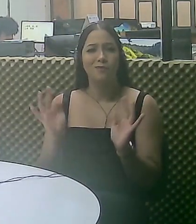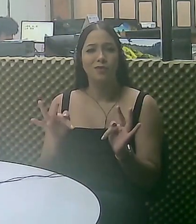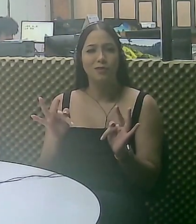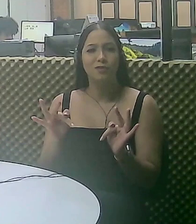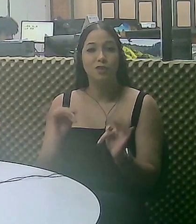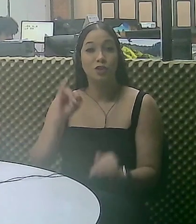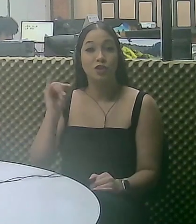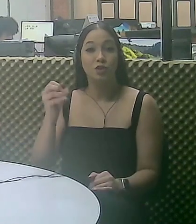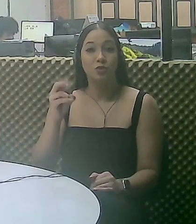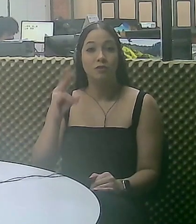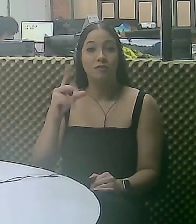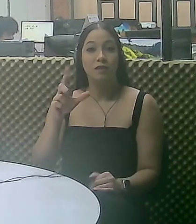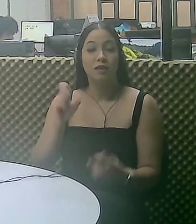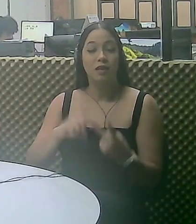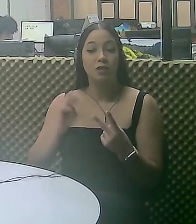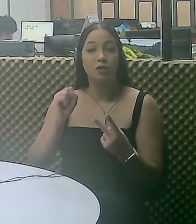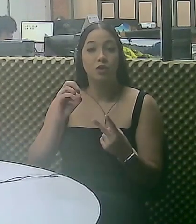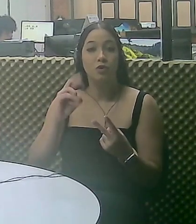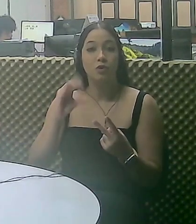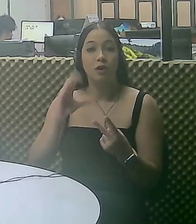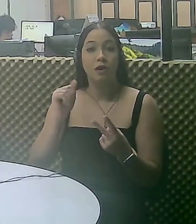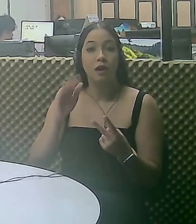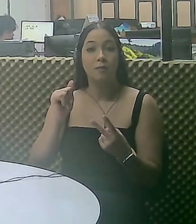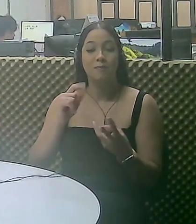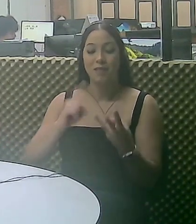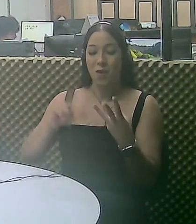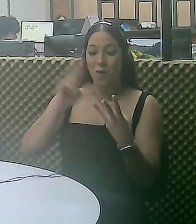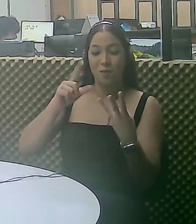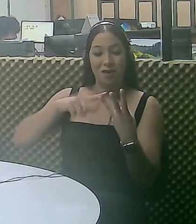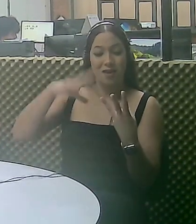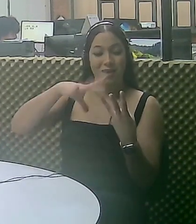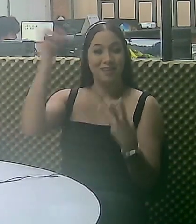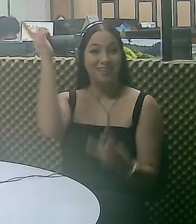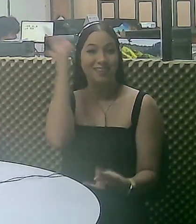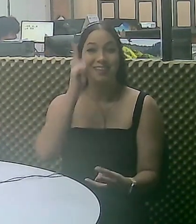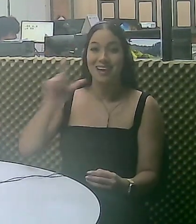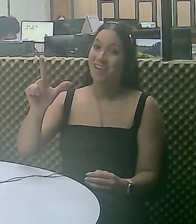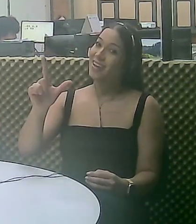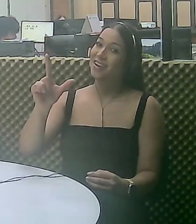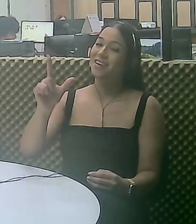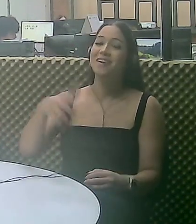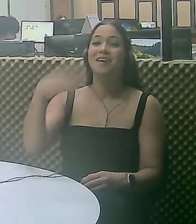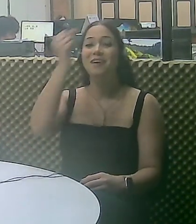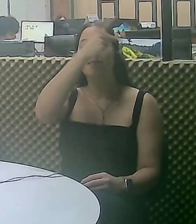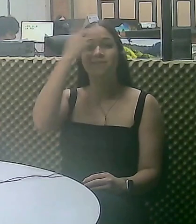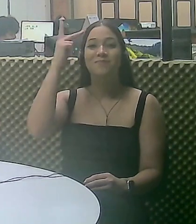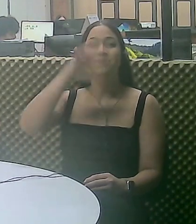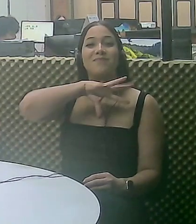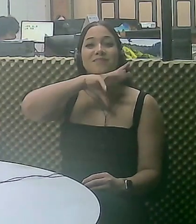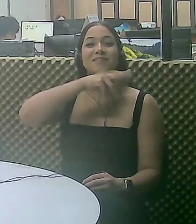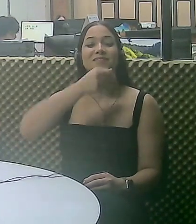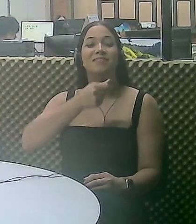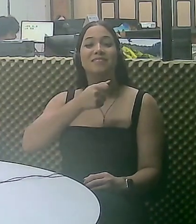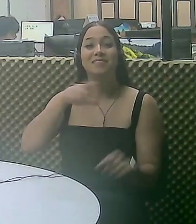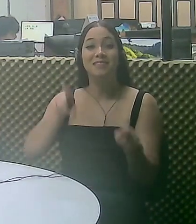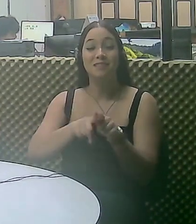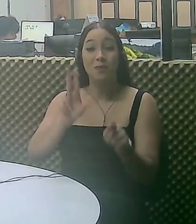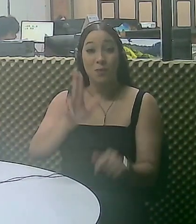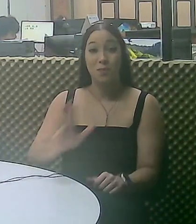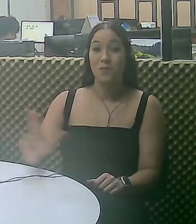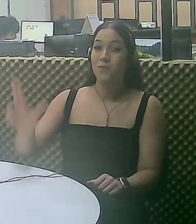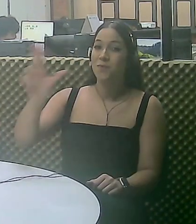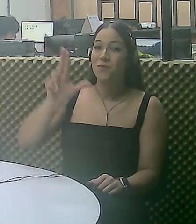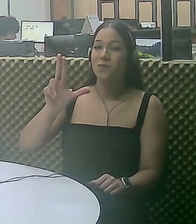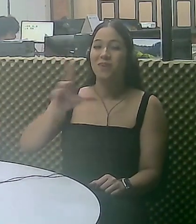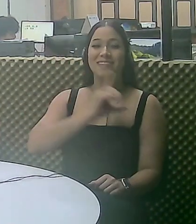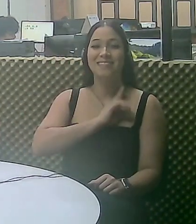com Joinville e Sorocaba, Uberlândia foi a grande vencedora. Representando o prefeito Odelmo Leão e a prefeitura de Uberlândia,